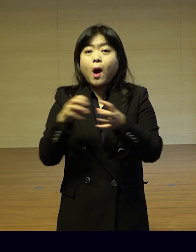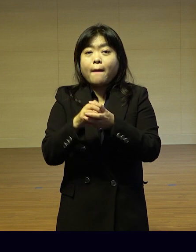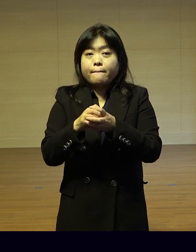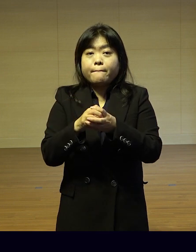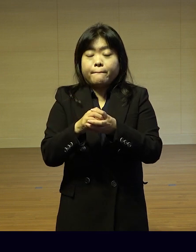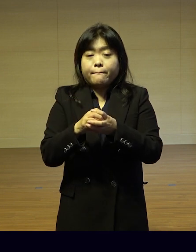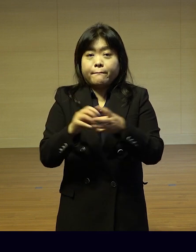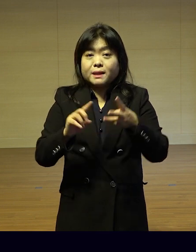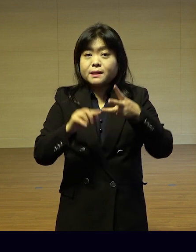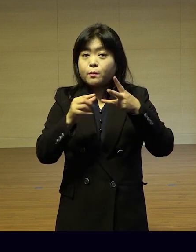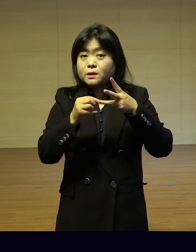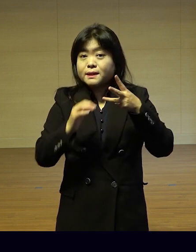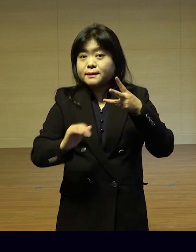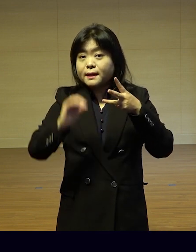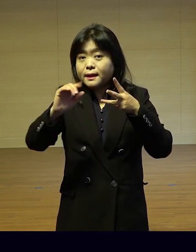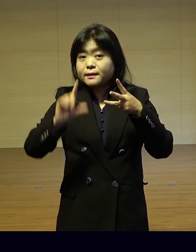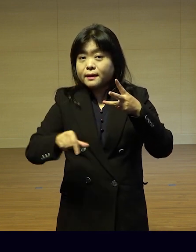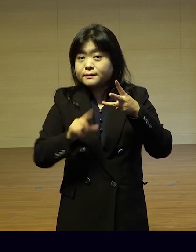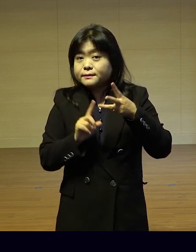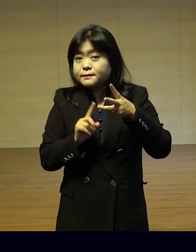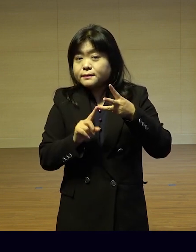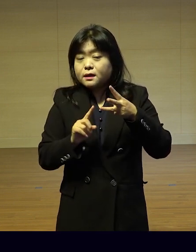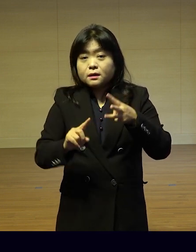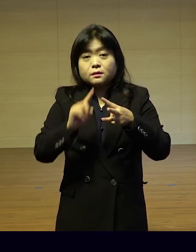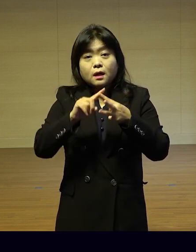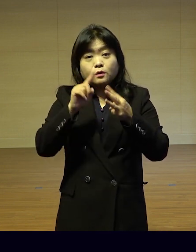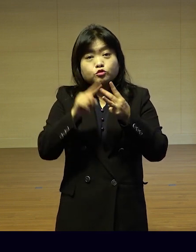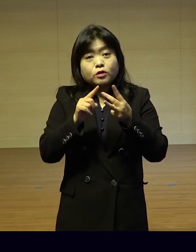단계에서는 이 앞에 것을